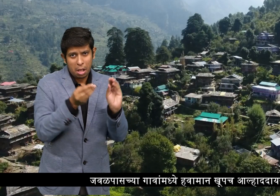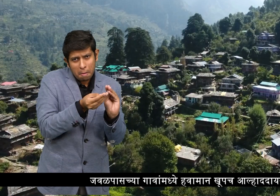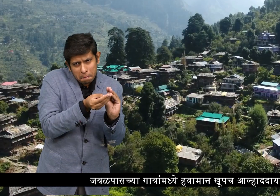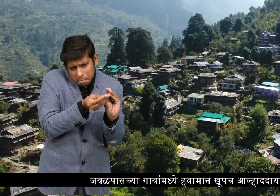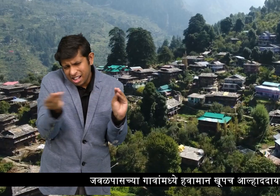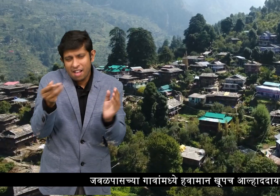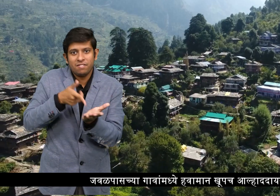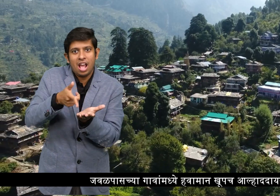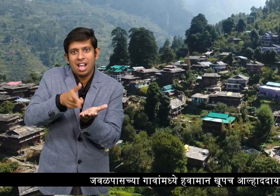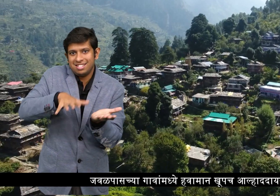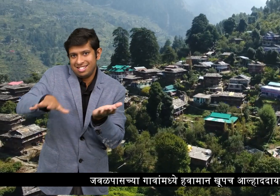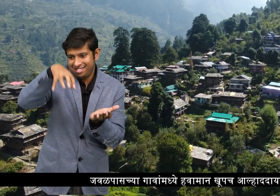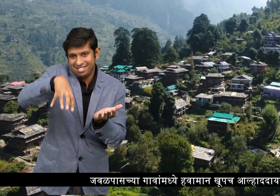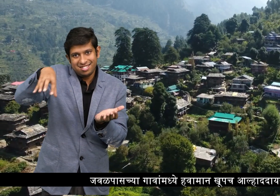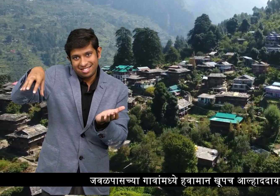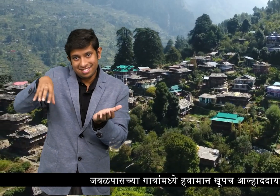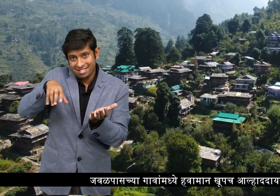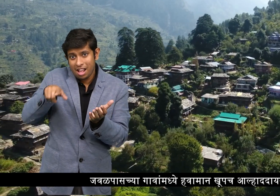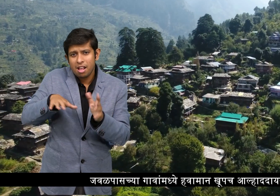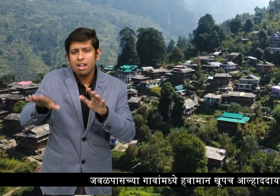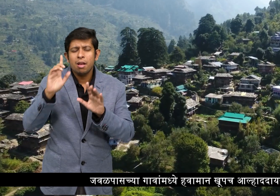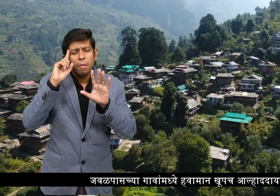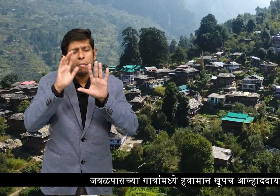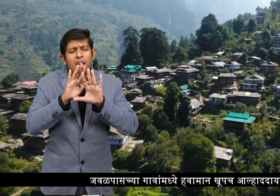जवळपासच्या गावांमध्ये हवामान खूपच आल्हाददायक असेल.